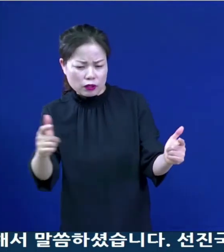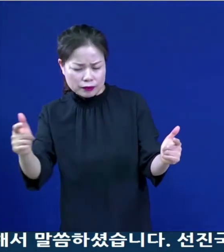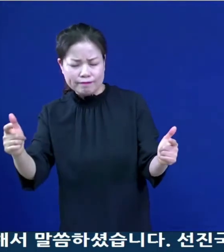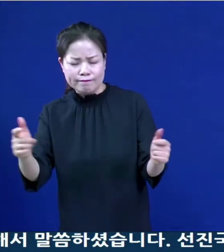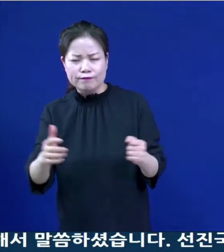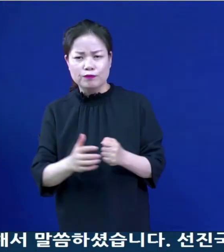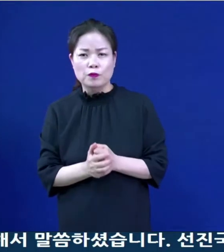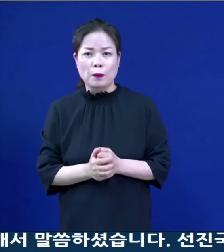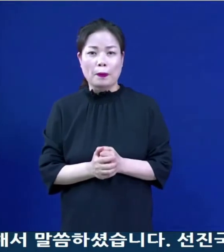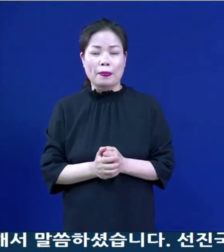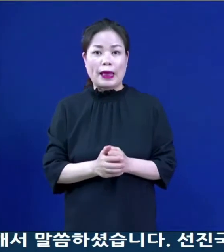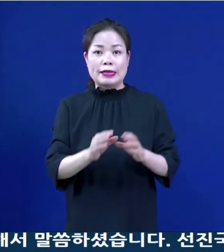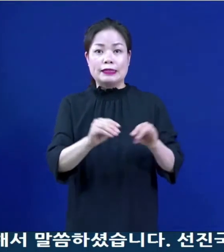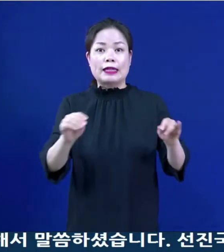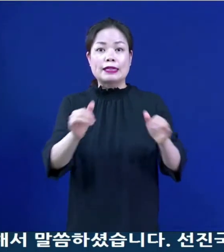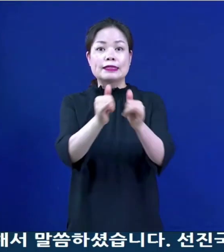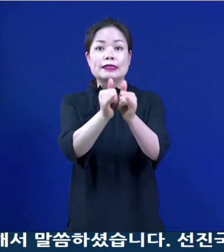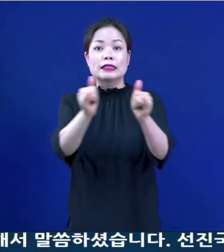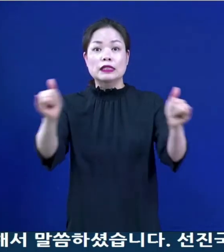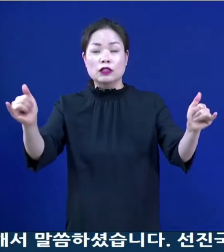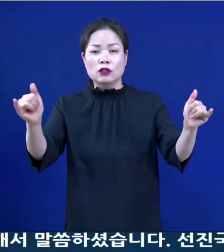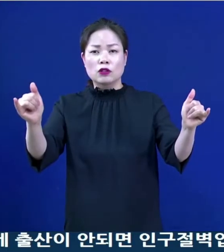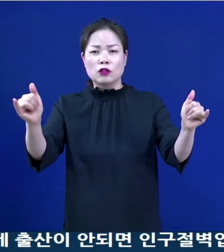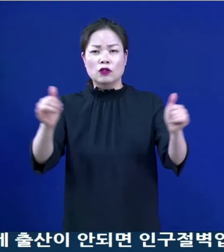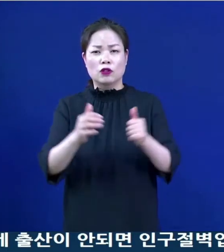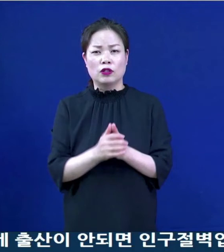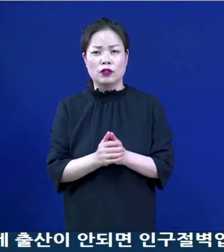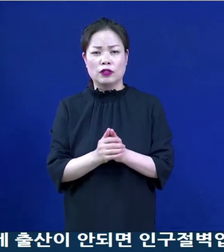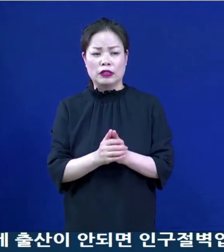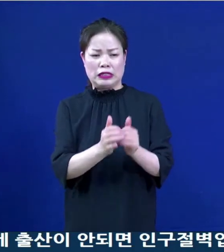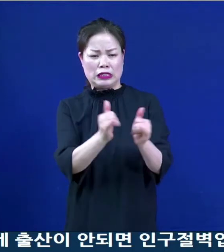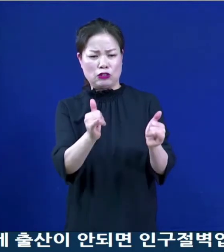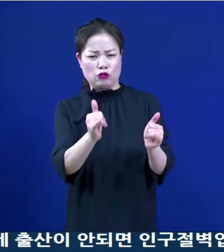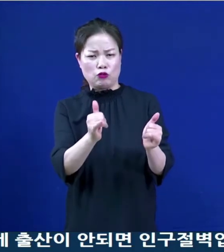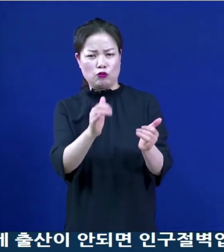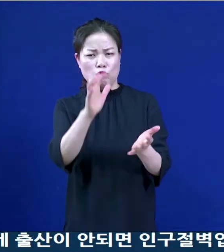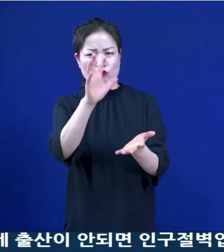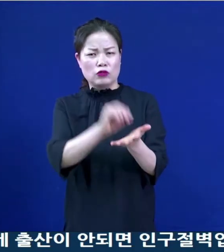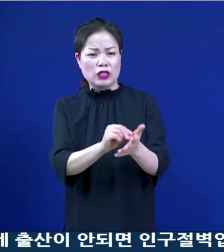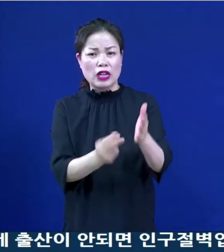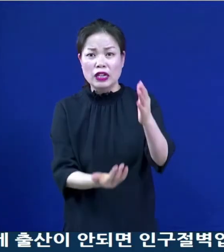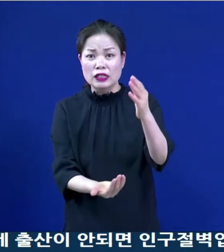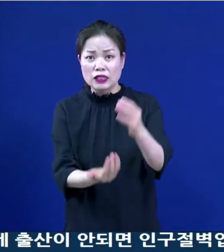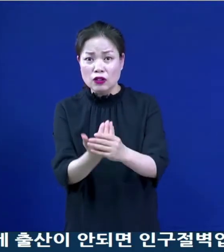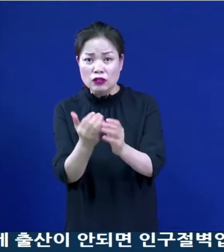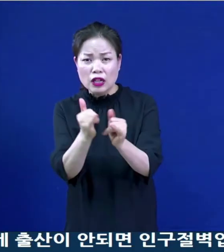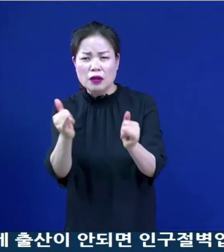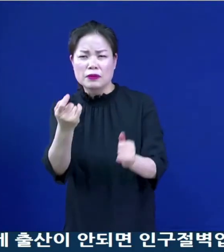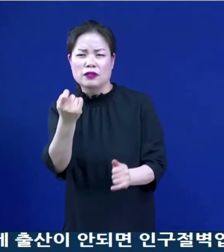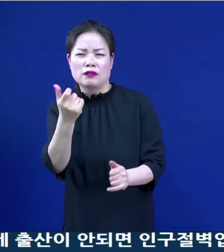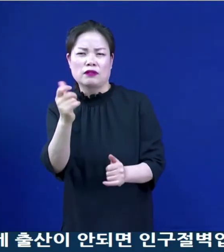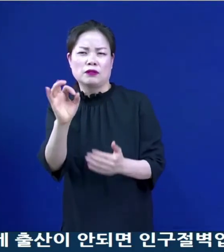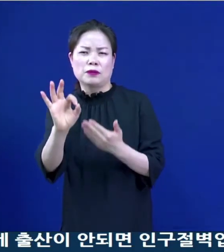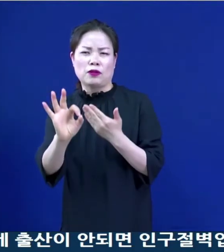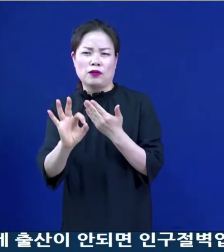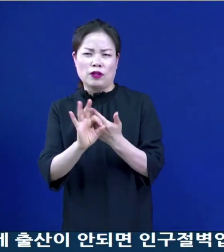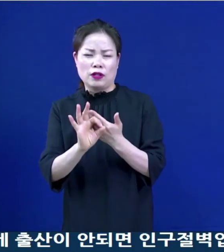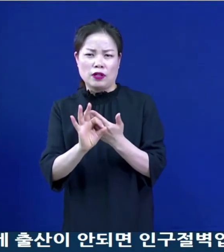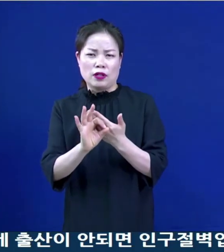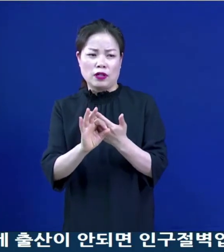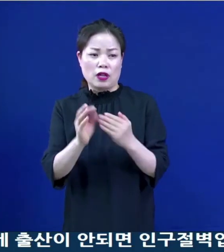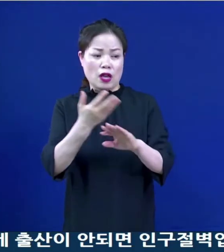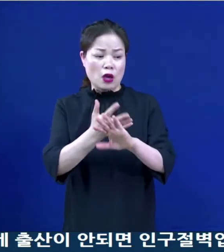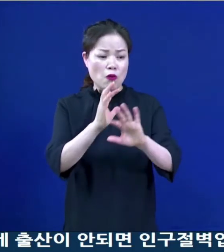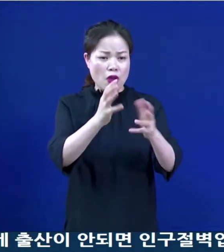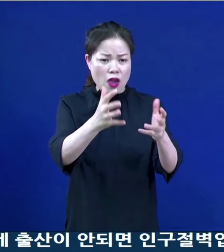하나가, 이 땅의 인구가 인구 문제가 생기게 되고 이제 이 사람이 적어지게 될 경우 이